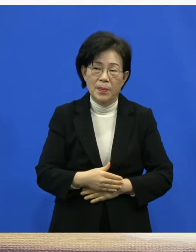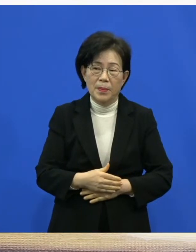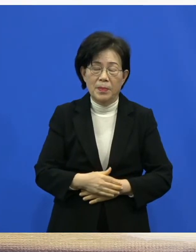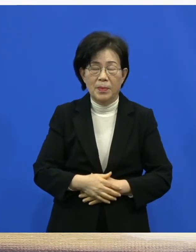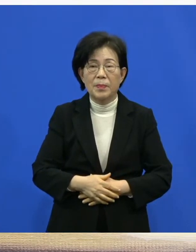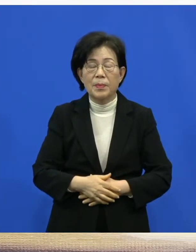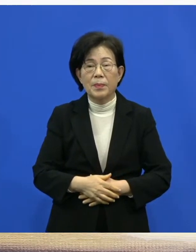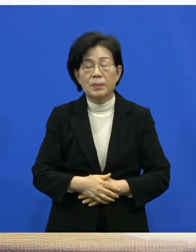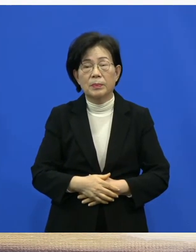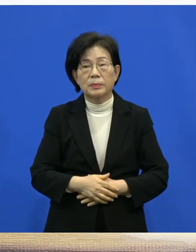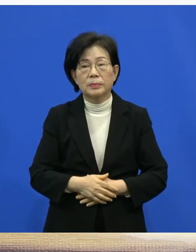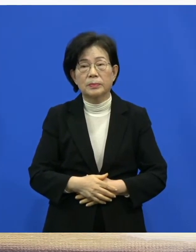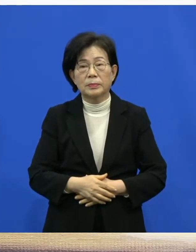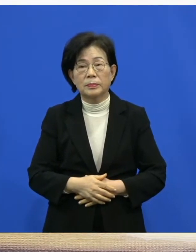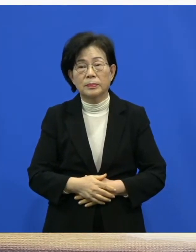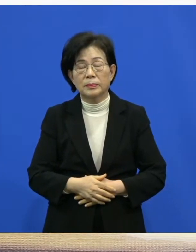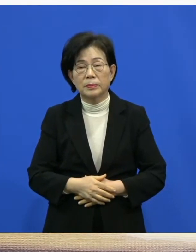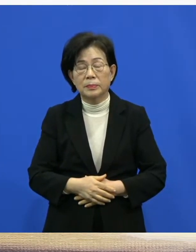잡혀주지도 않고.